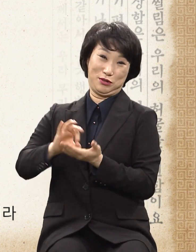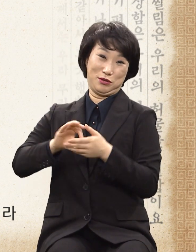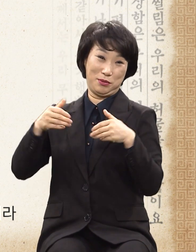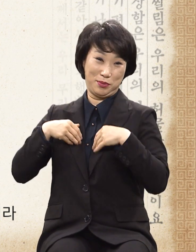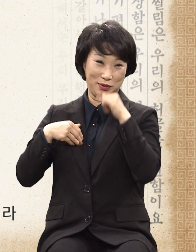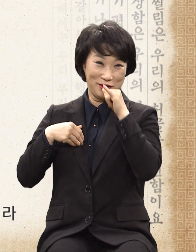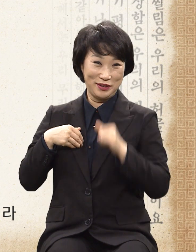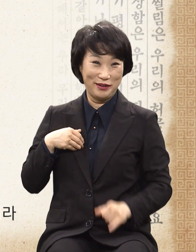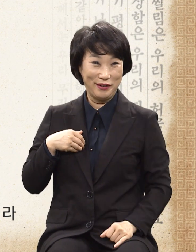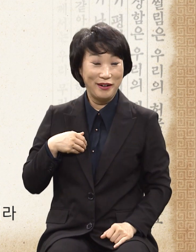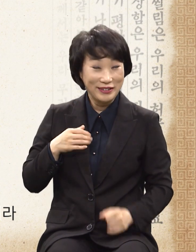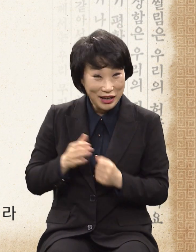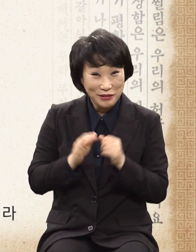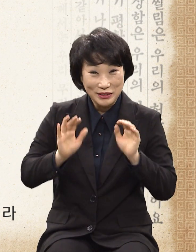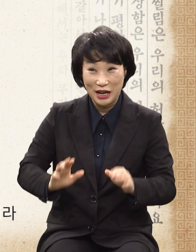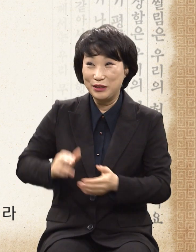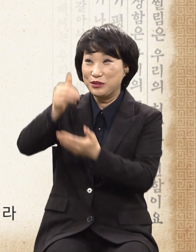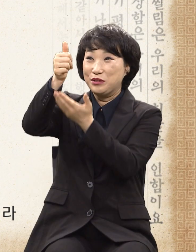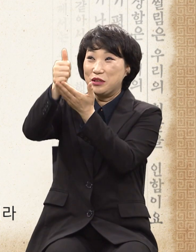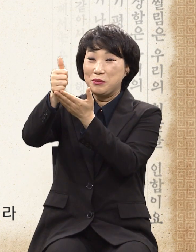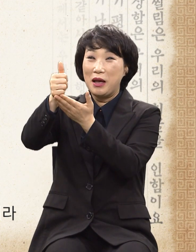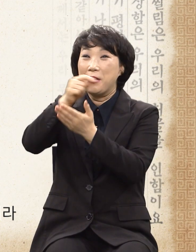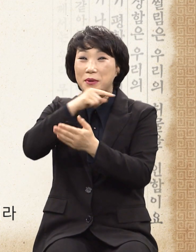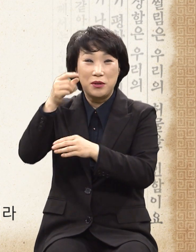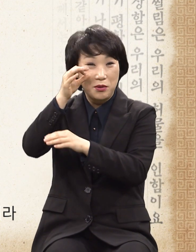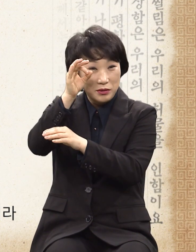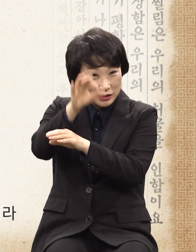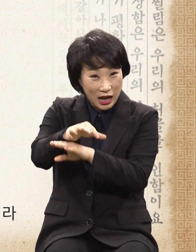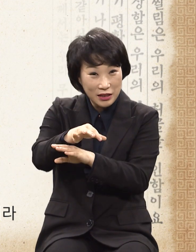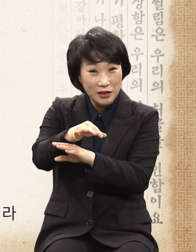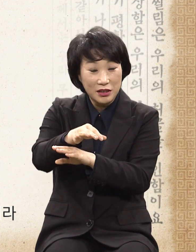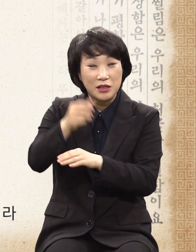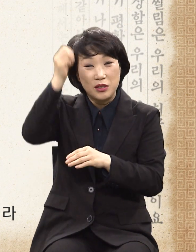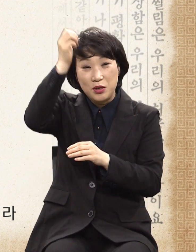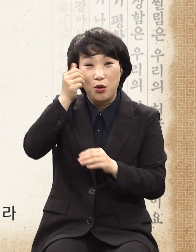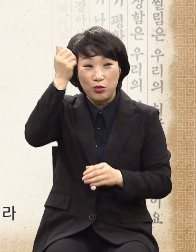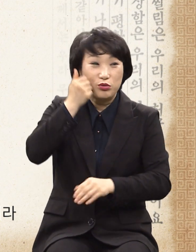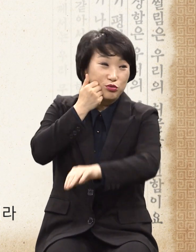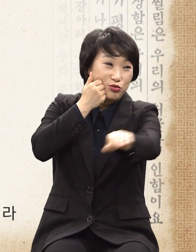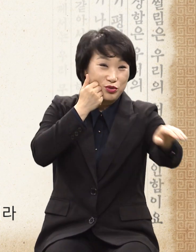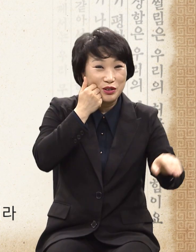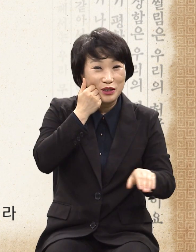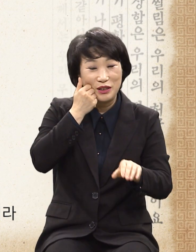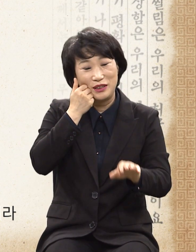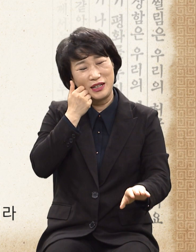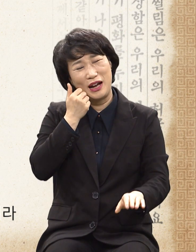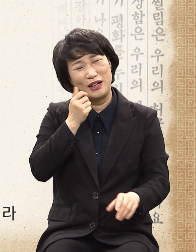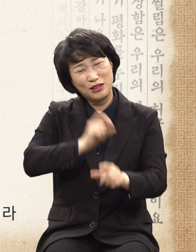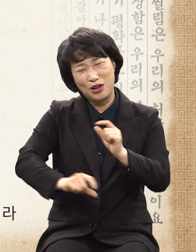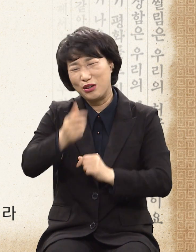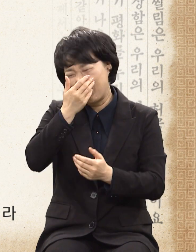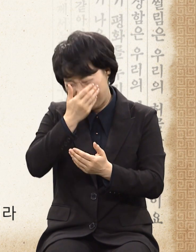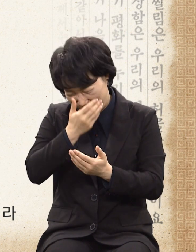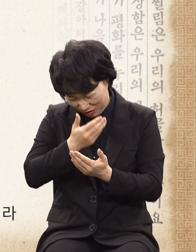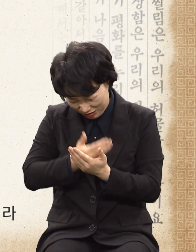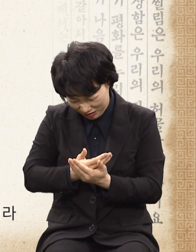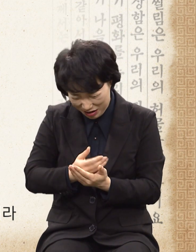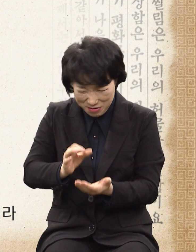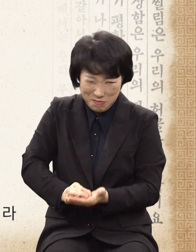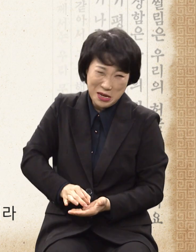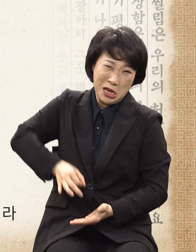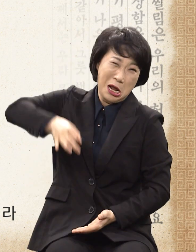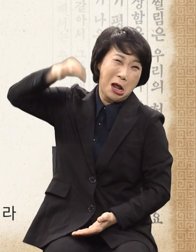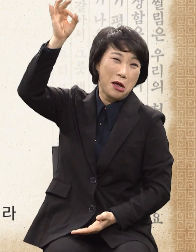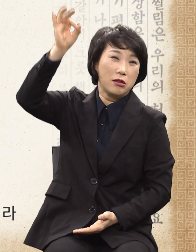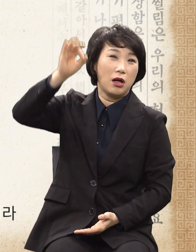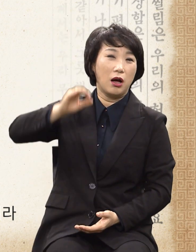아닙니까? 그러므로 주님이 자기 피로 사신 영혼들이야 얼마나 값지고